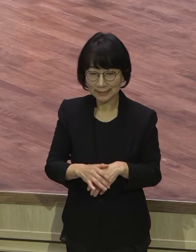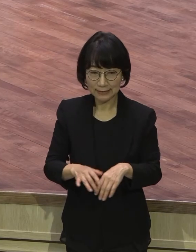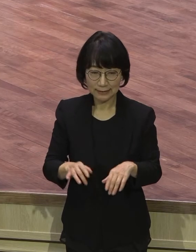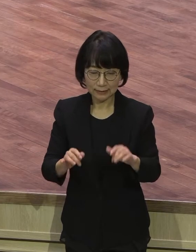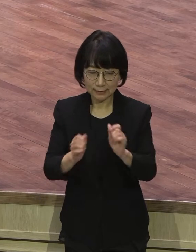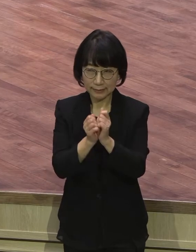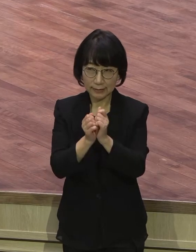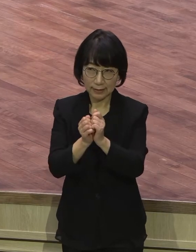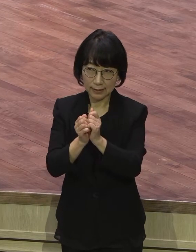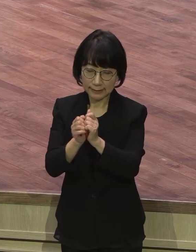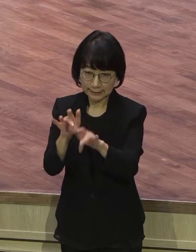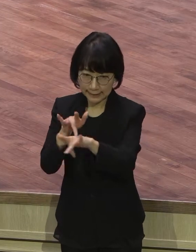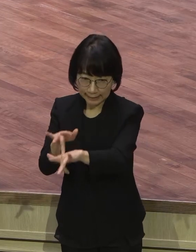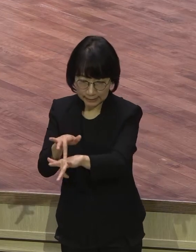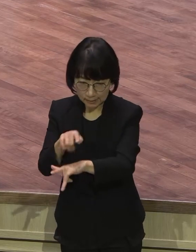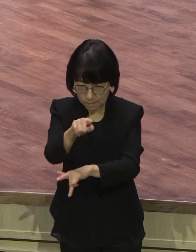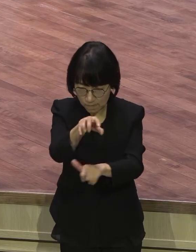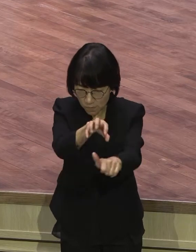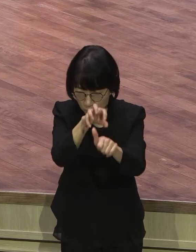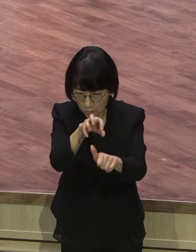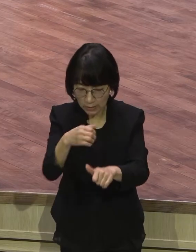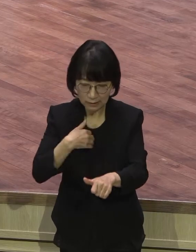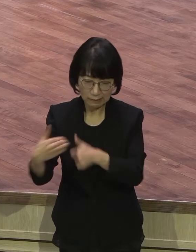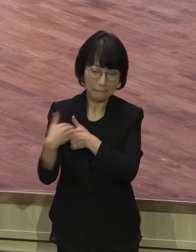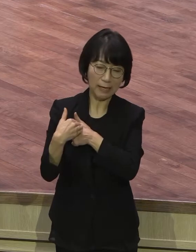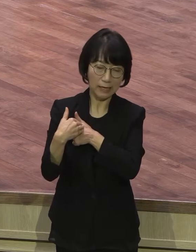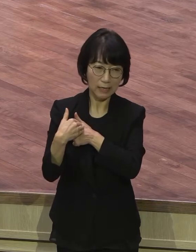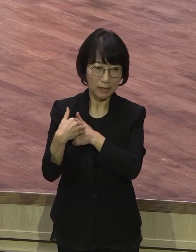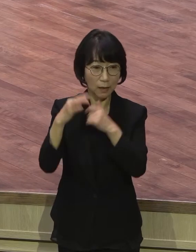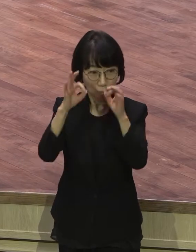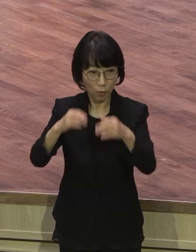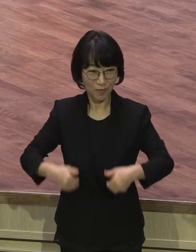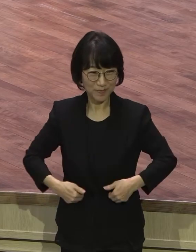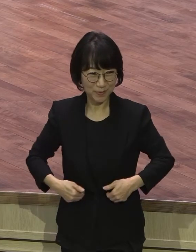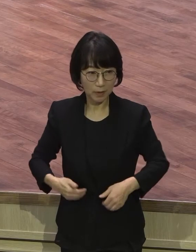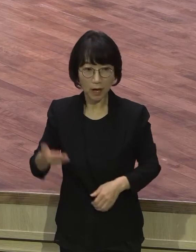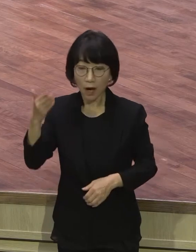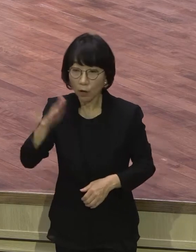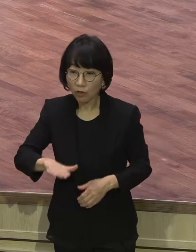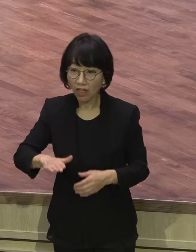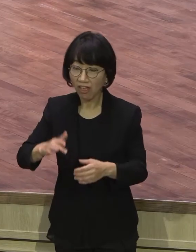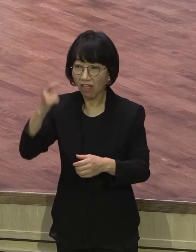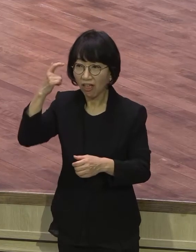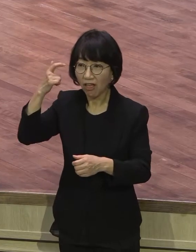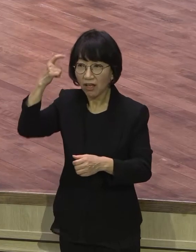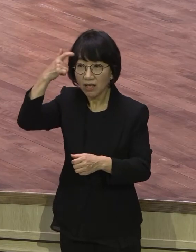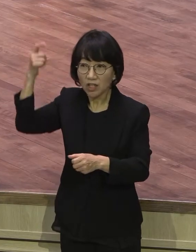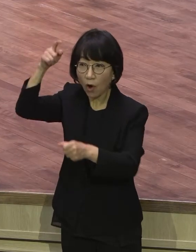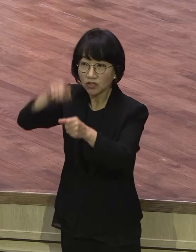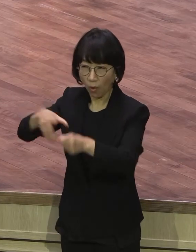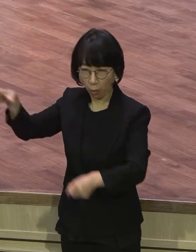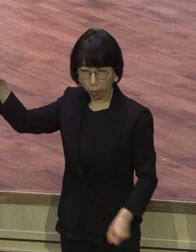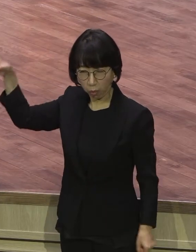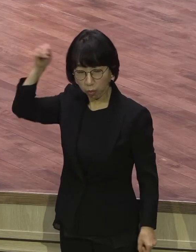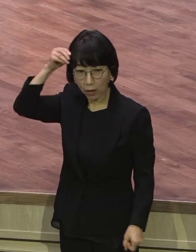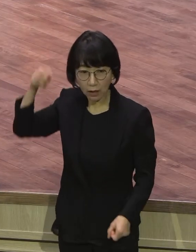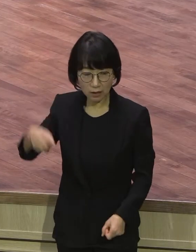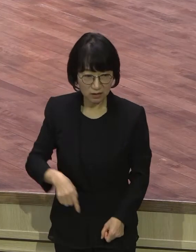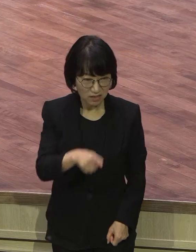사람을 통해서 내게 공격하구나 그를 봐야 되는데 사람을 사람으로 보고 싸우니까 이게 마귀가 손뼉칠 일이란